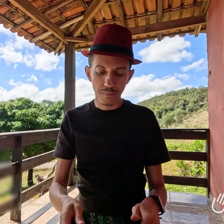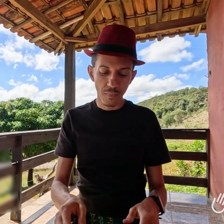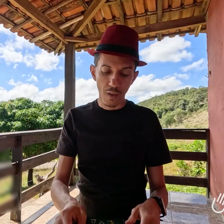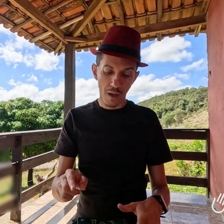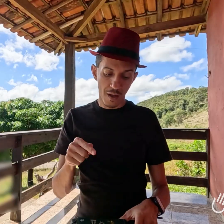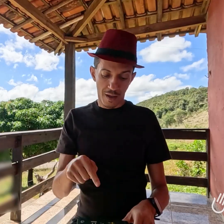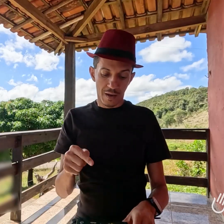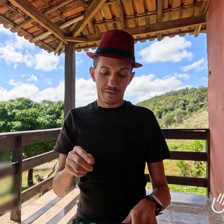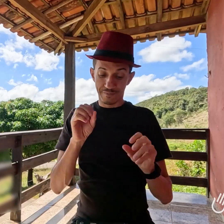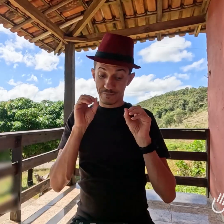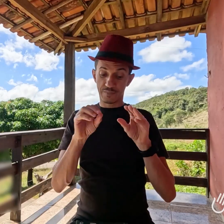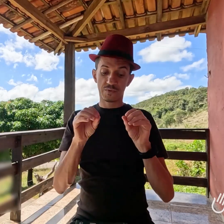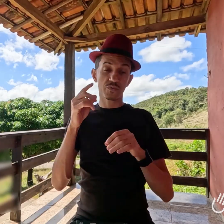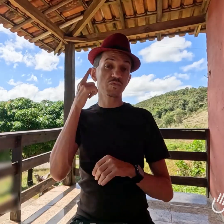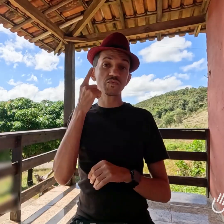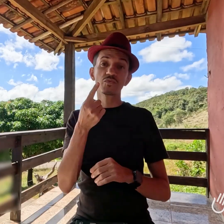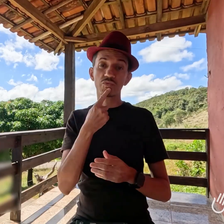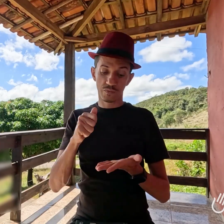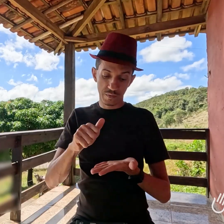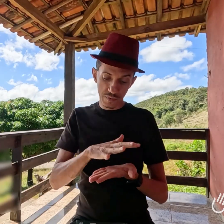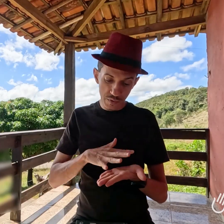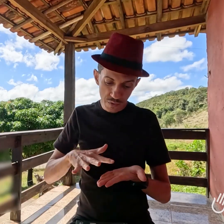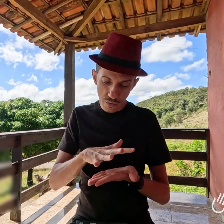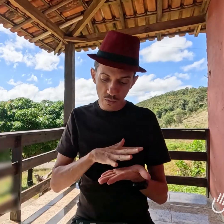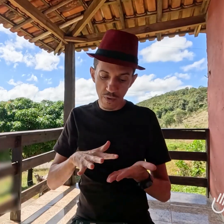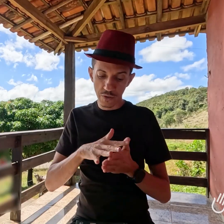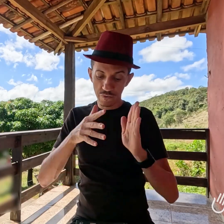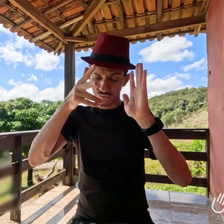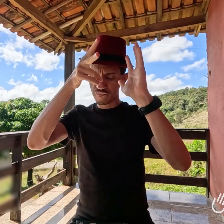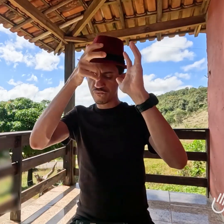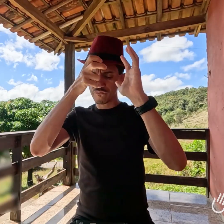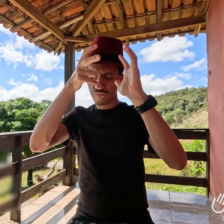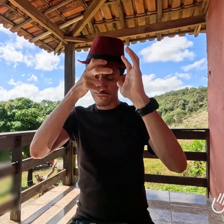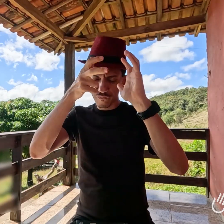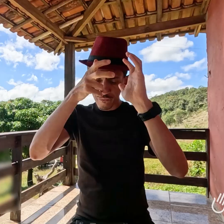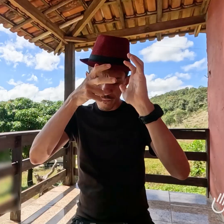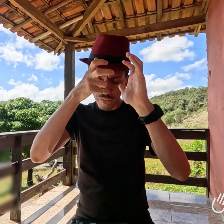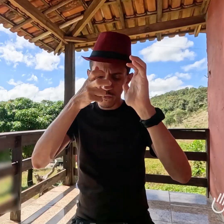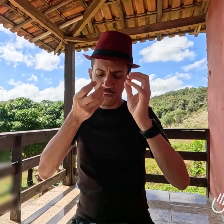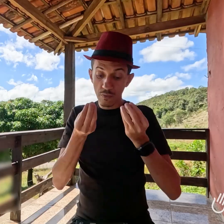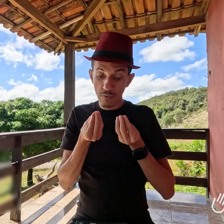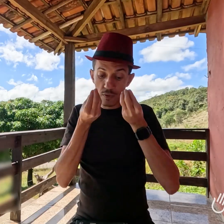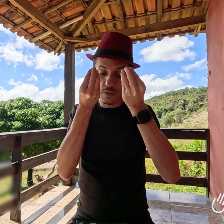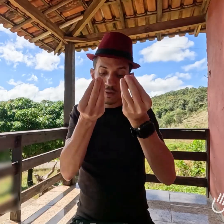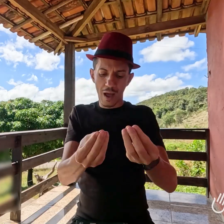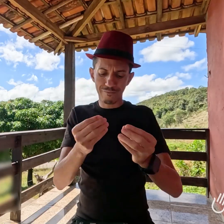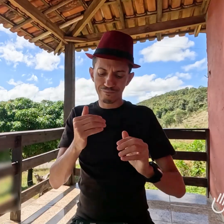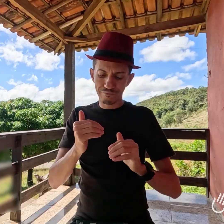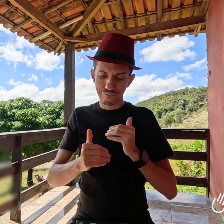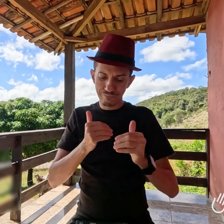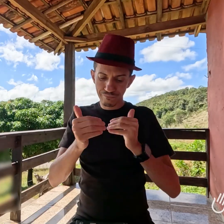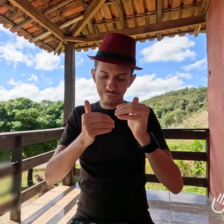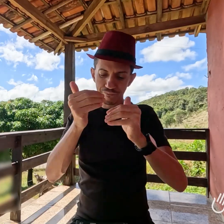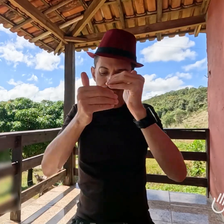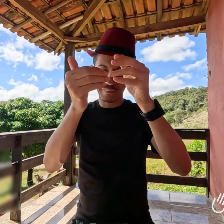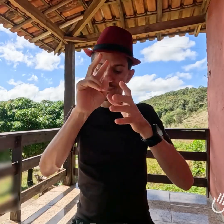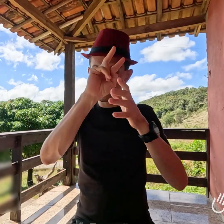recentemente, e ele traz uma contribuição muito incrível e profunda. Então, a Escrita de Sinais na Educação de Surdos, como